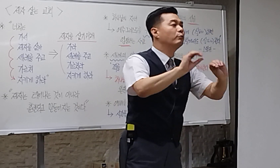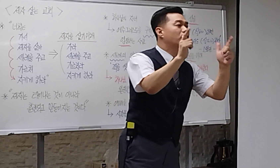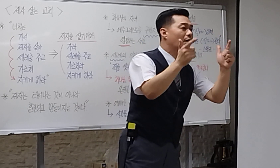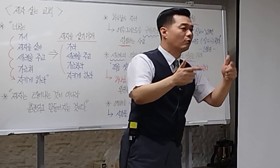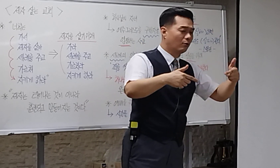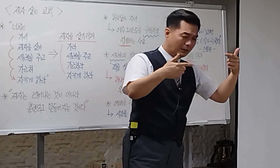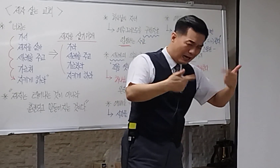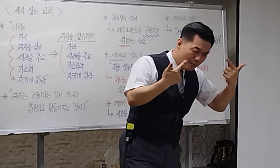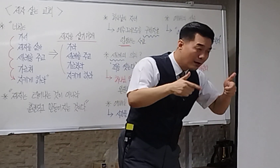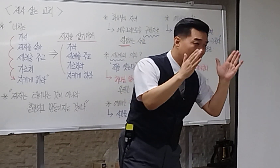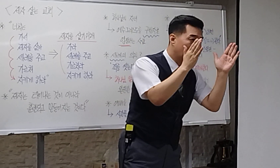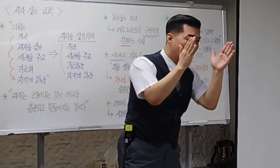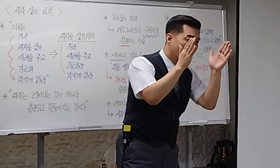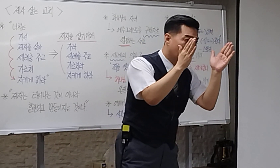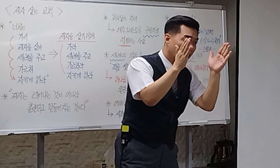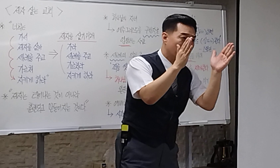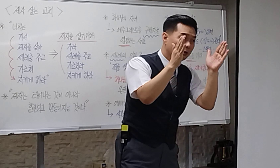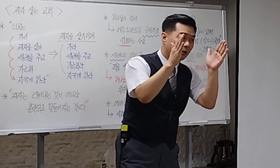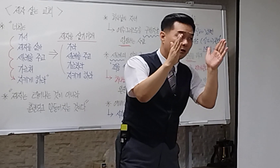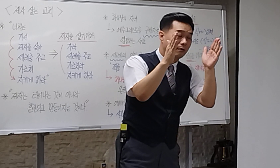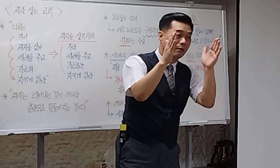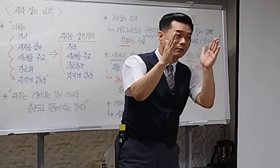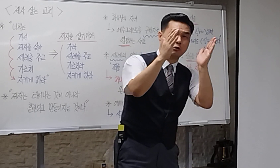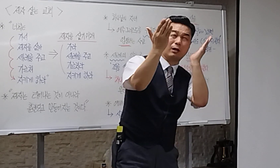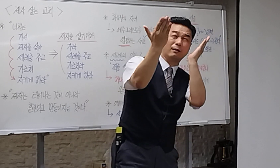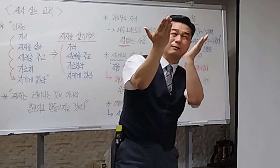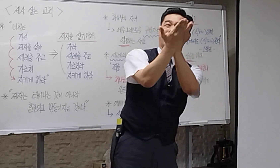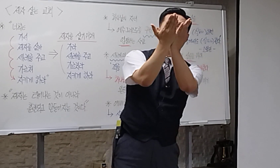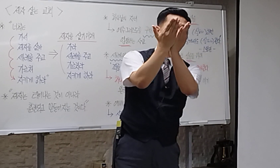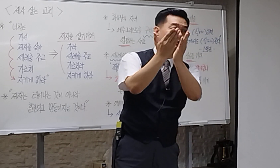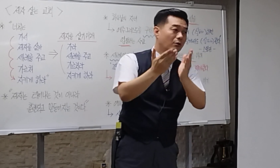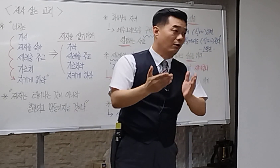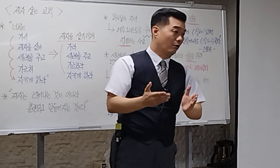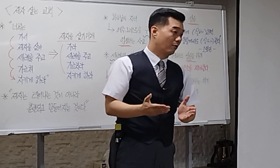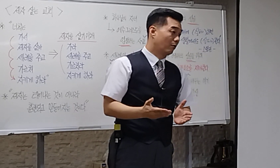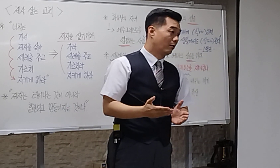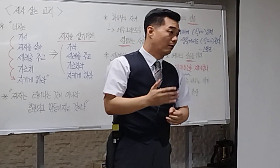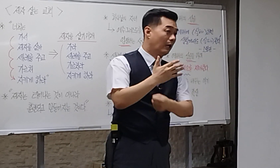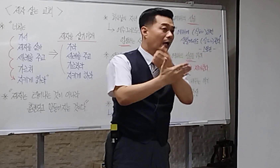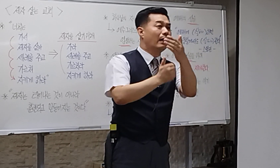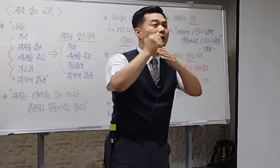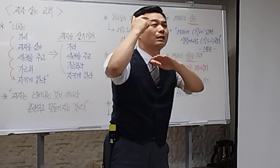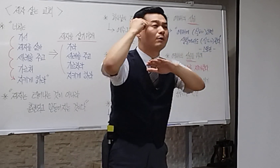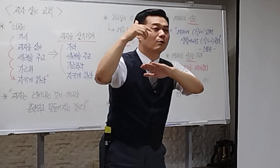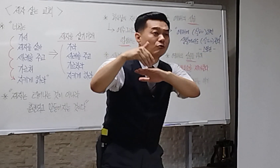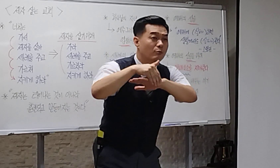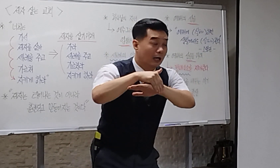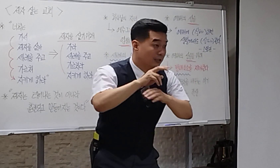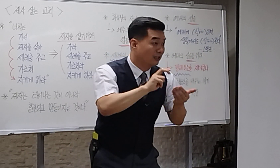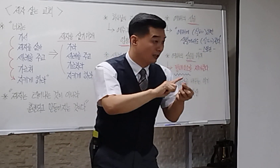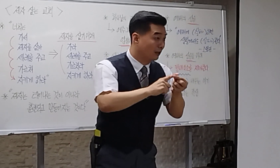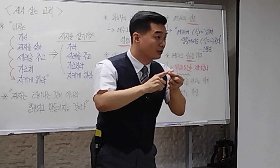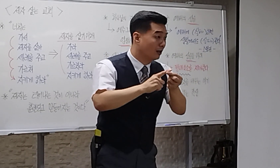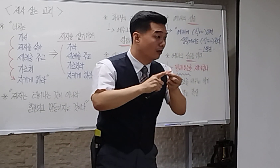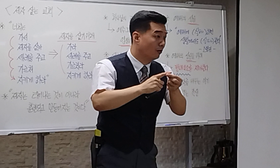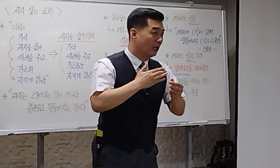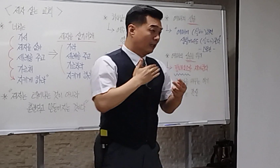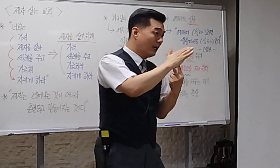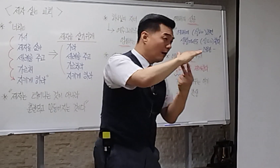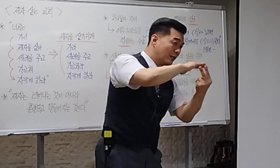멈추지 않고 날마다 그러다가 딱 맞는 거예요. 하나님의 꿈이 아까 찬양에서 나왔잖아요. 나의